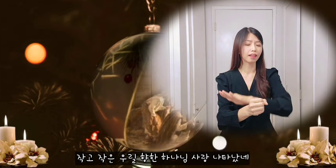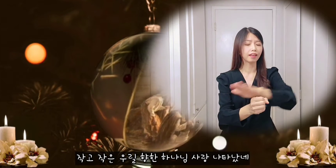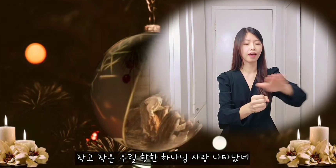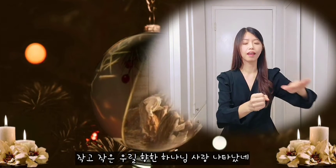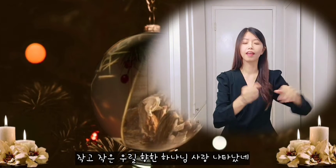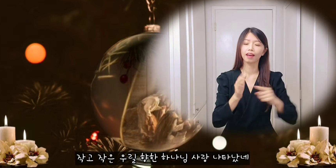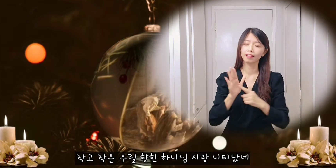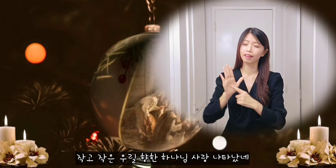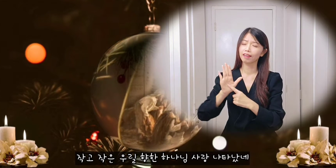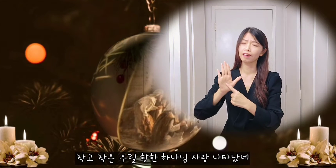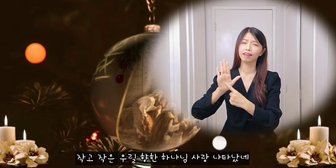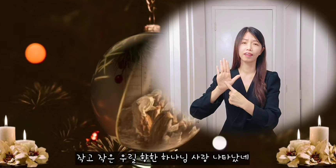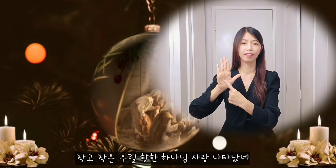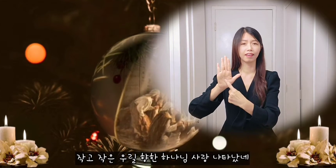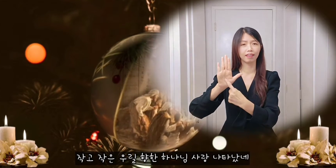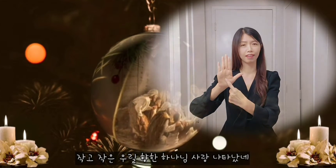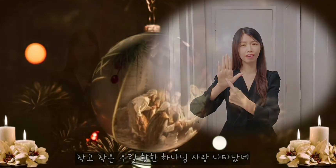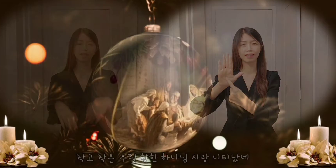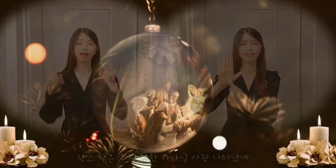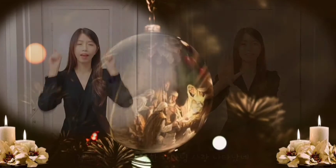사랑 나타났네.